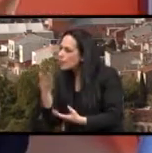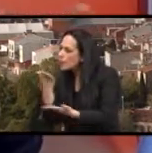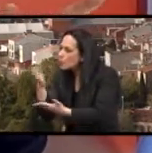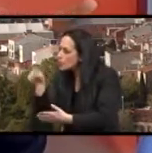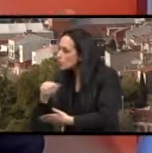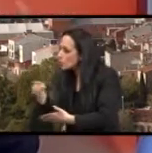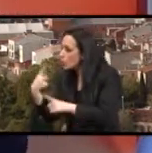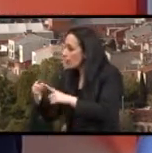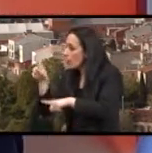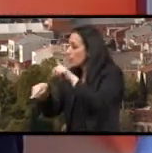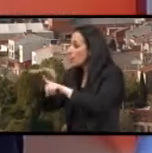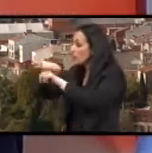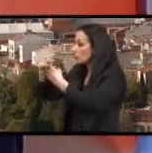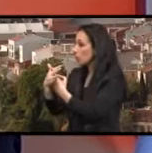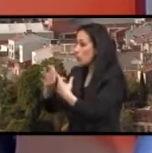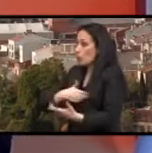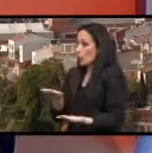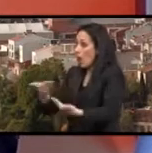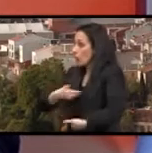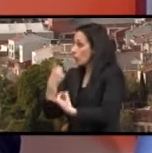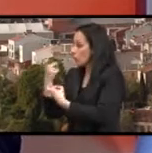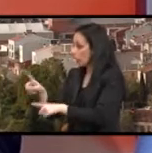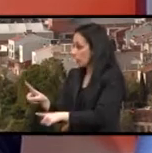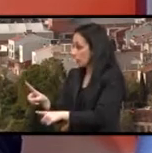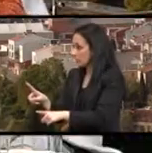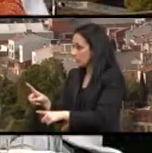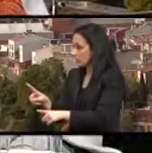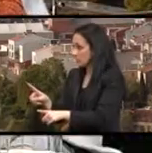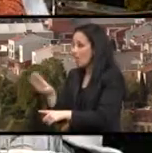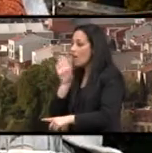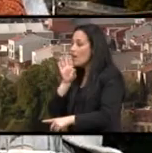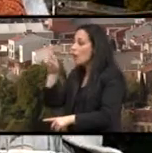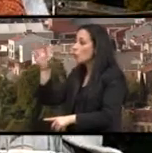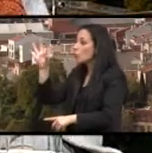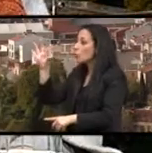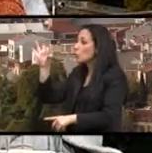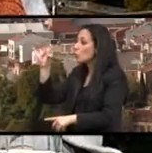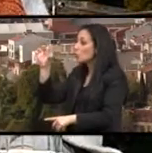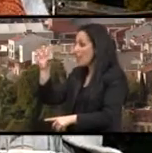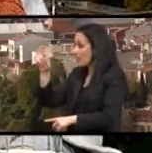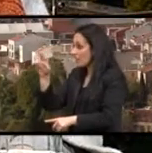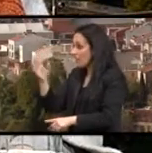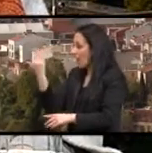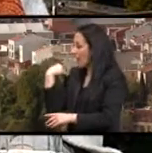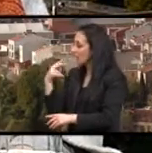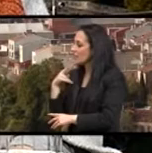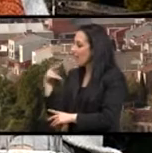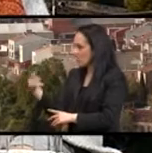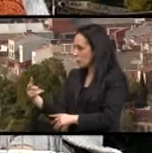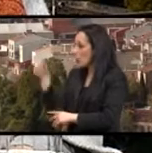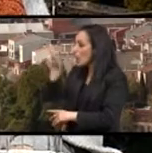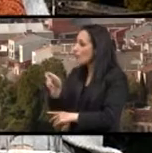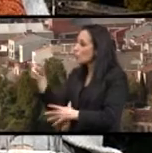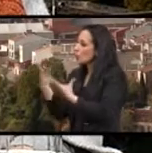dit una cosa a la Roser que és molt important, i és que les persones amb discapacitat volem ser autònomes. Necessitem dels